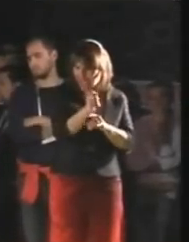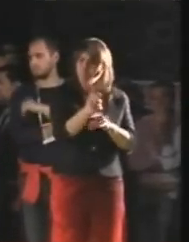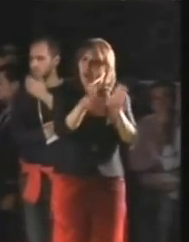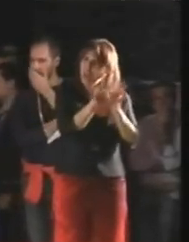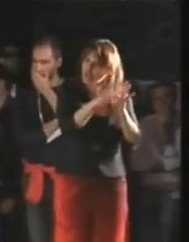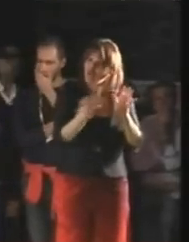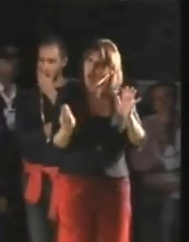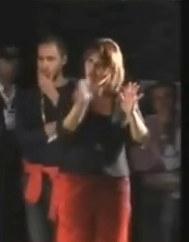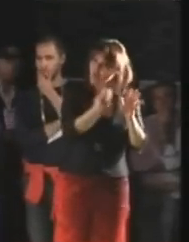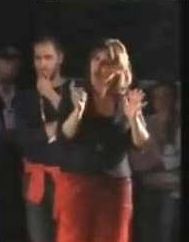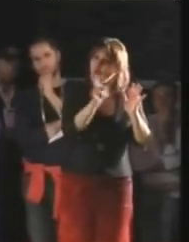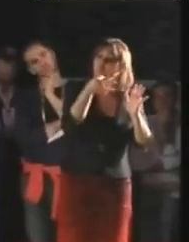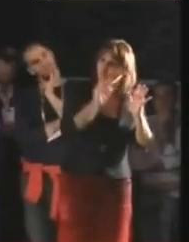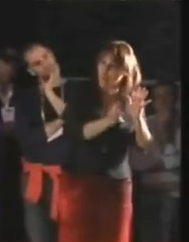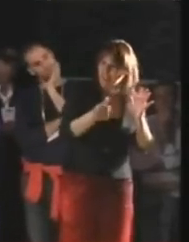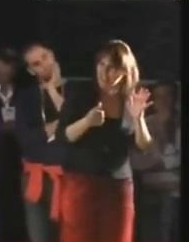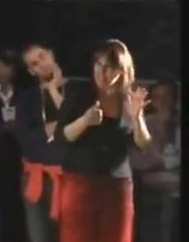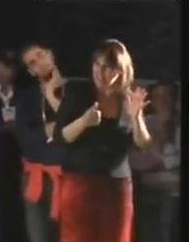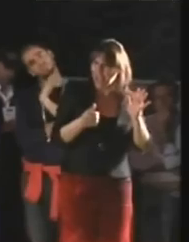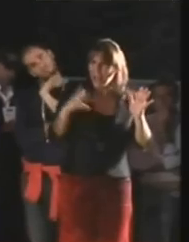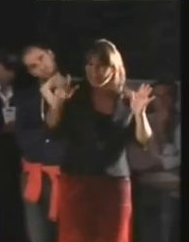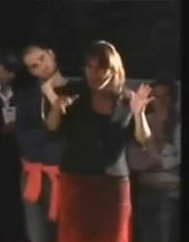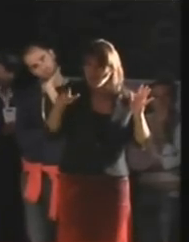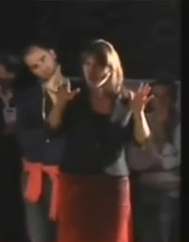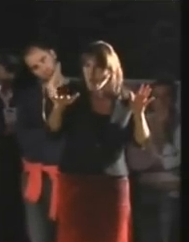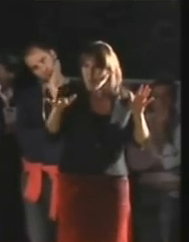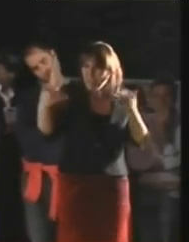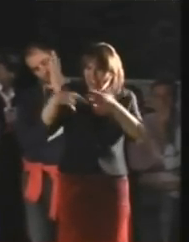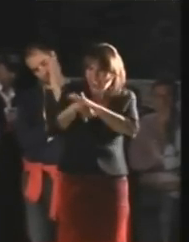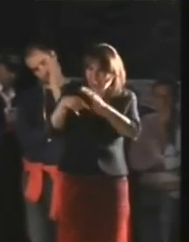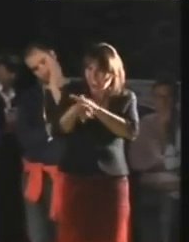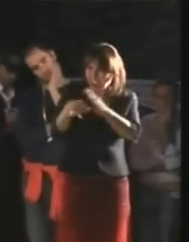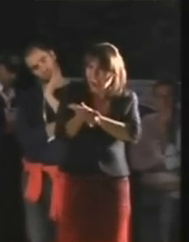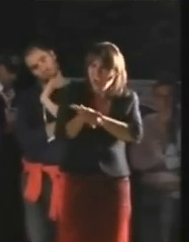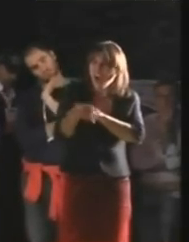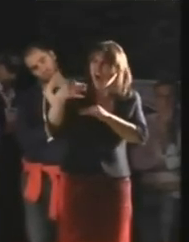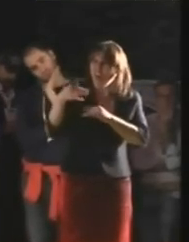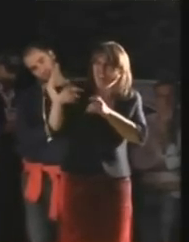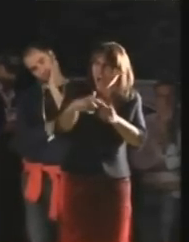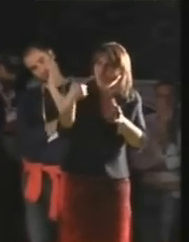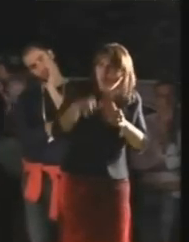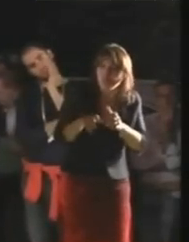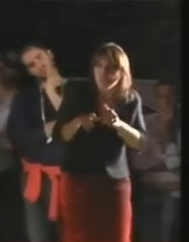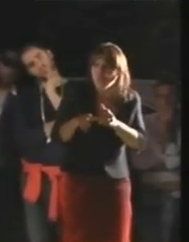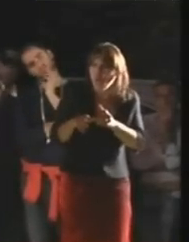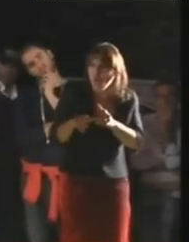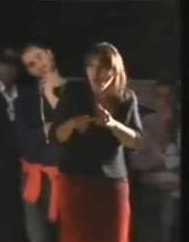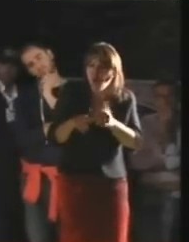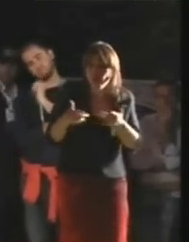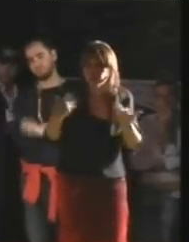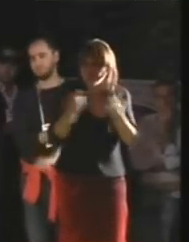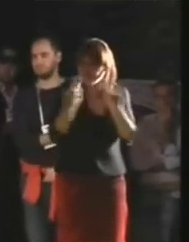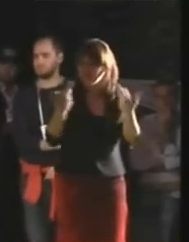legge, perché ne devono spendere 3.000, 4.000, 5.000 in un viaggio così? Datemi una spiegazione.